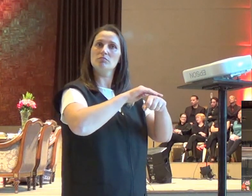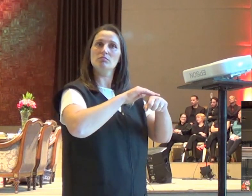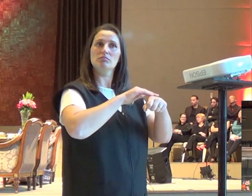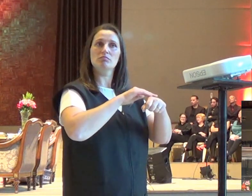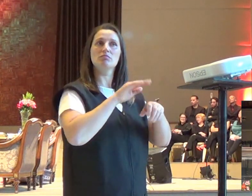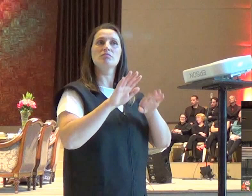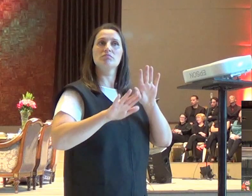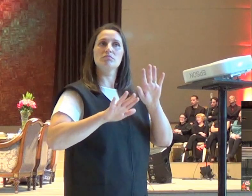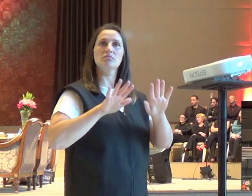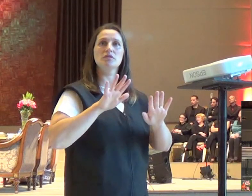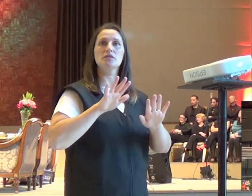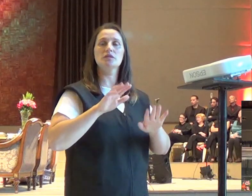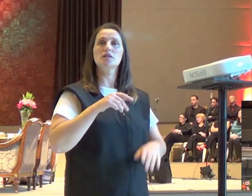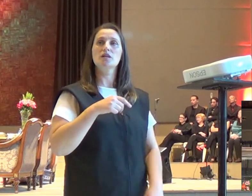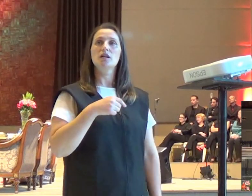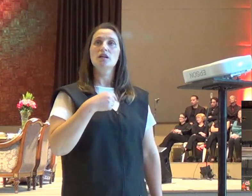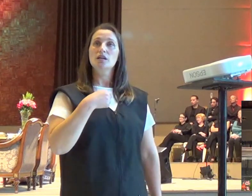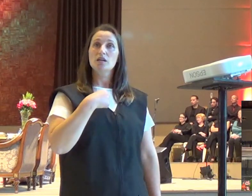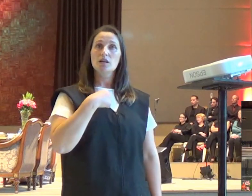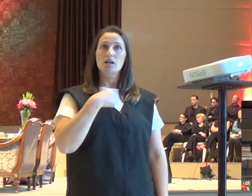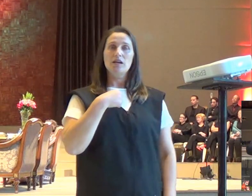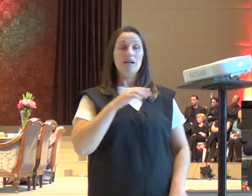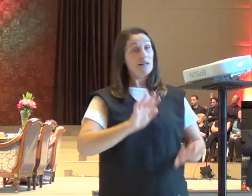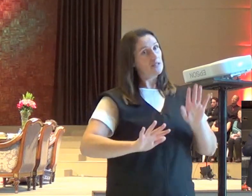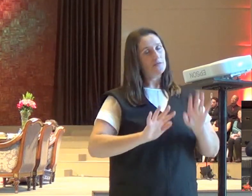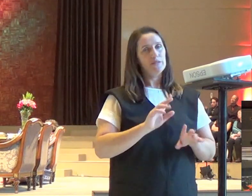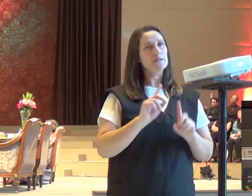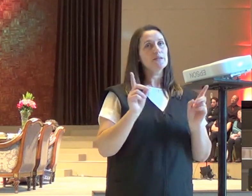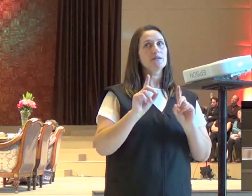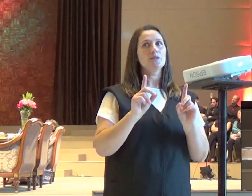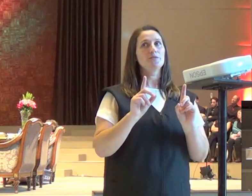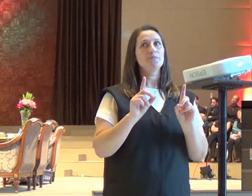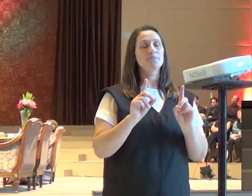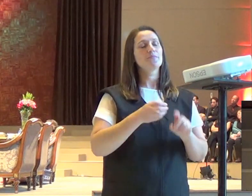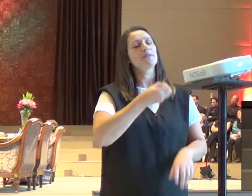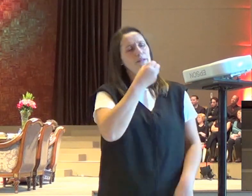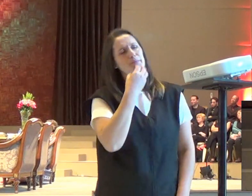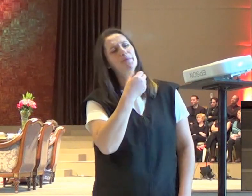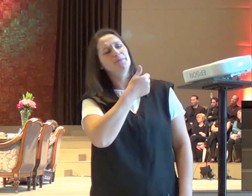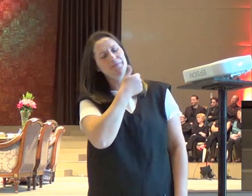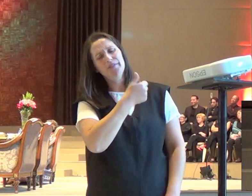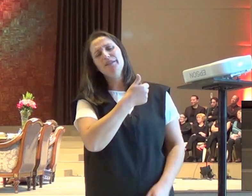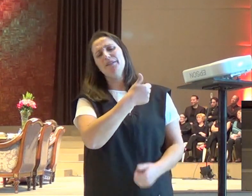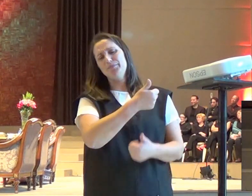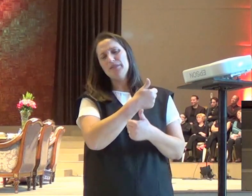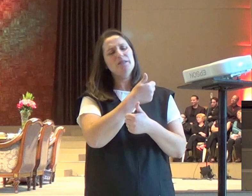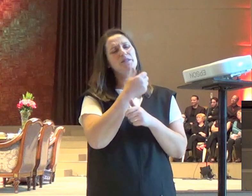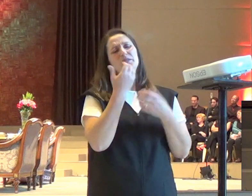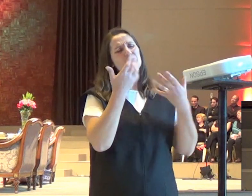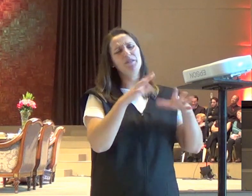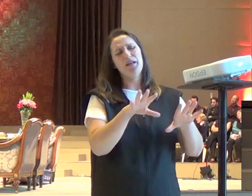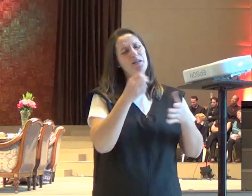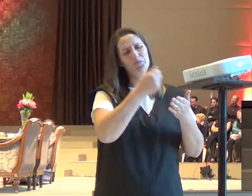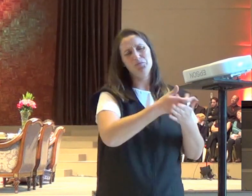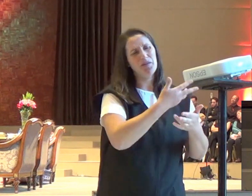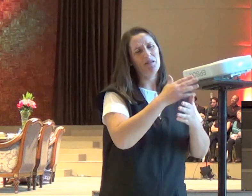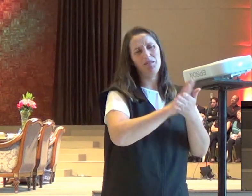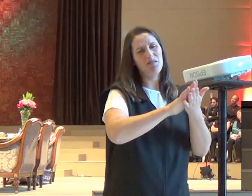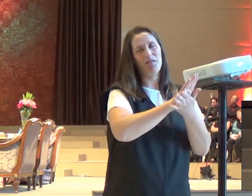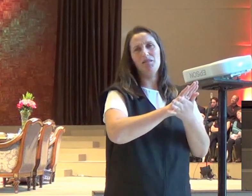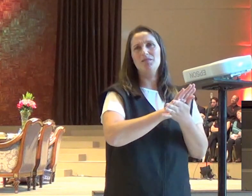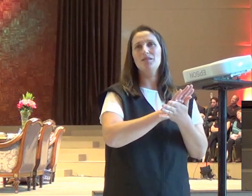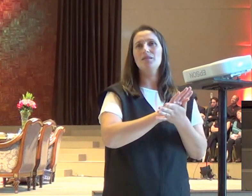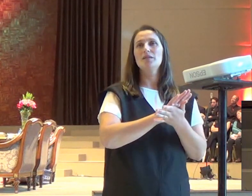às vezes a gente não convencia mas a gente saia convencido está bom pai já entendi não vou outras